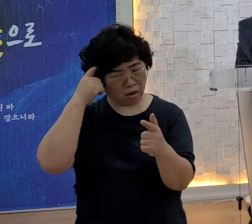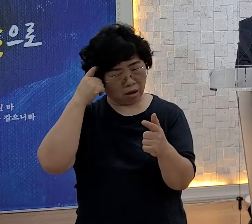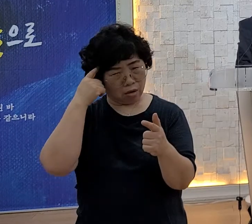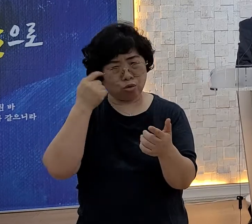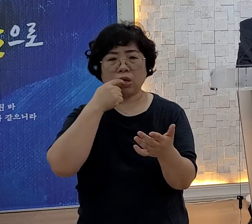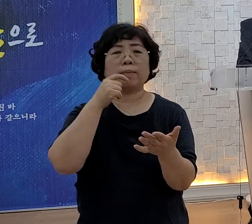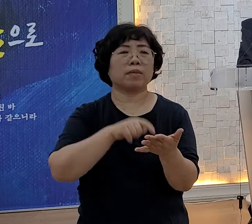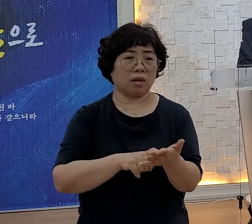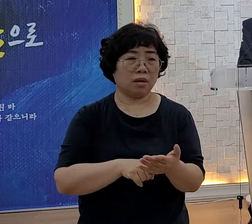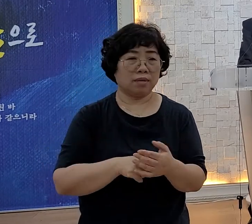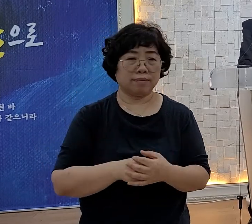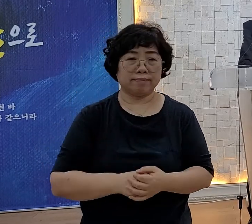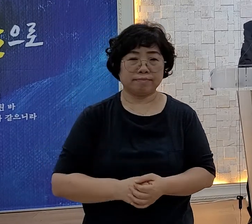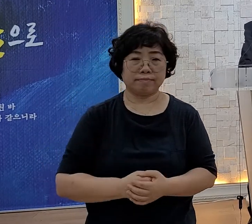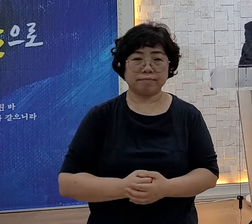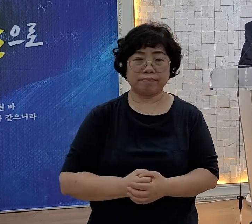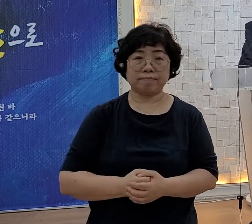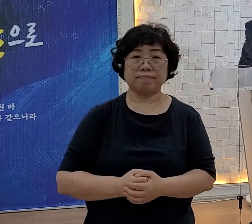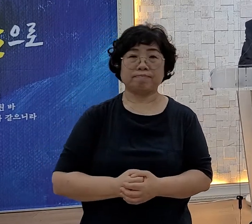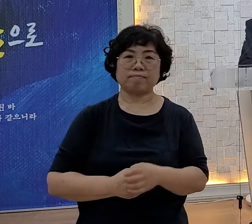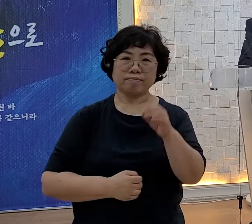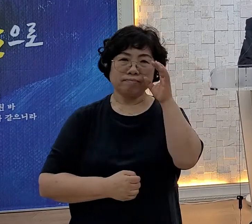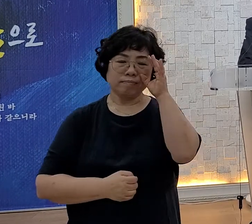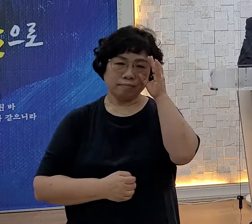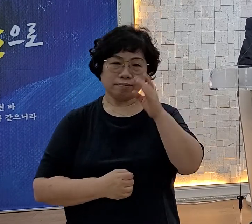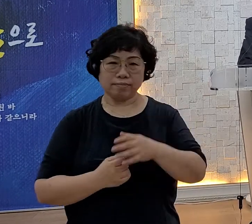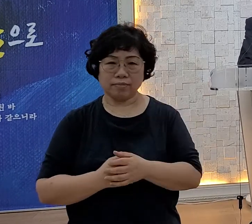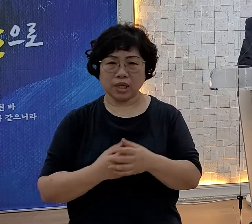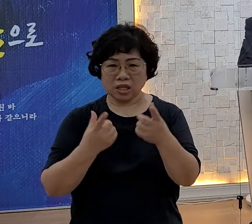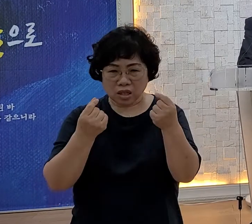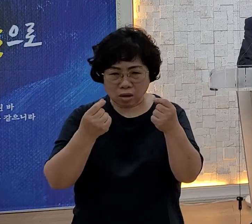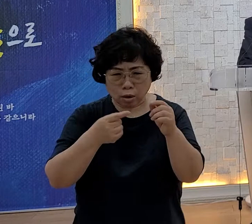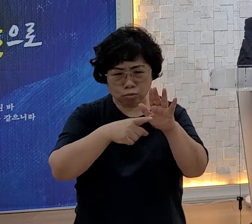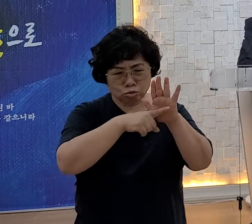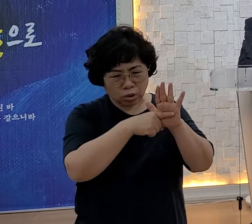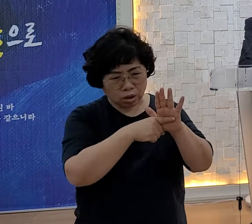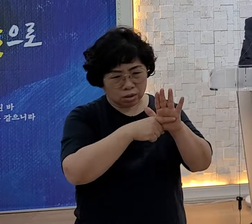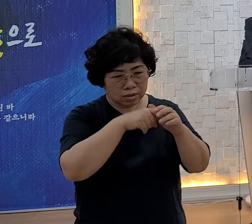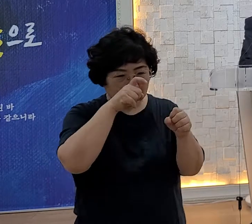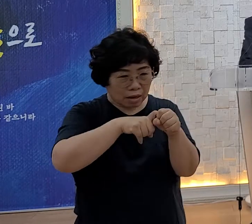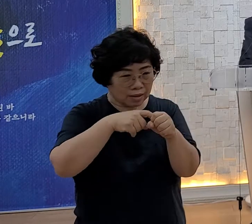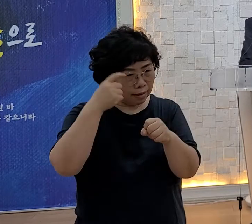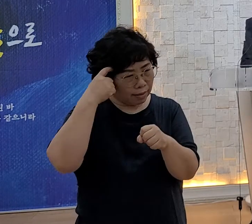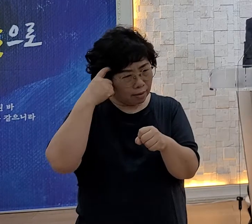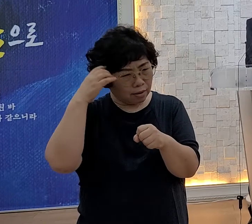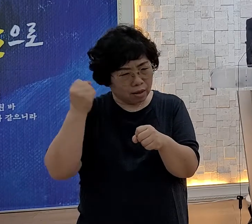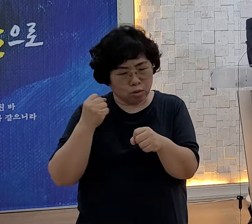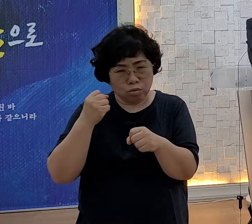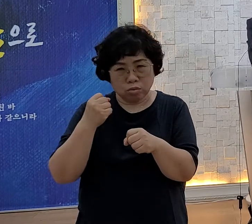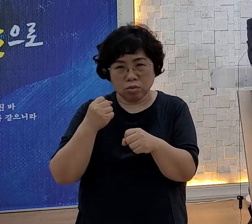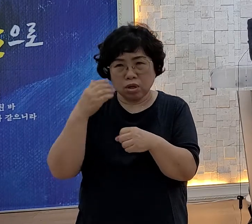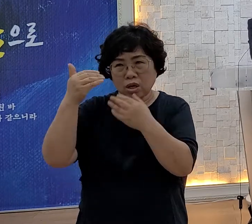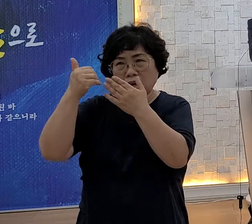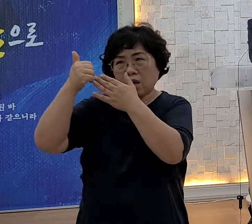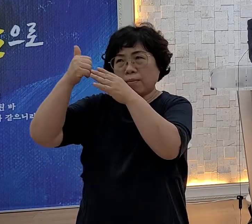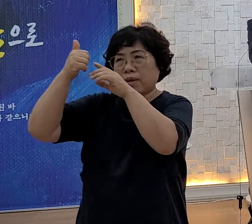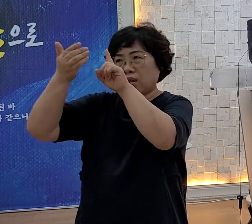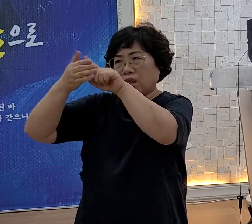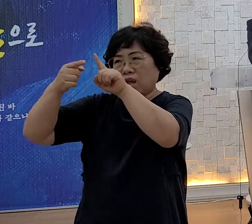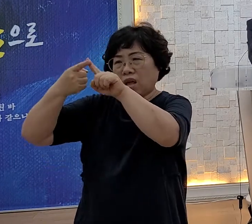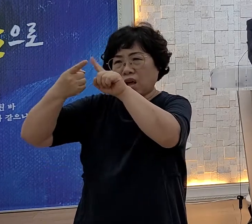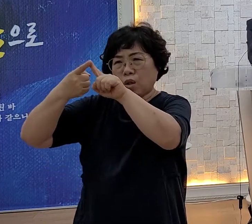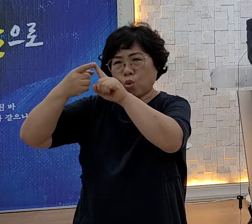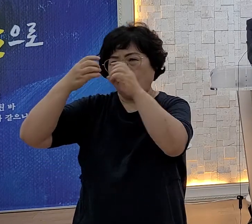보면 저주받았거나 벌받았거나 하여튼 이런 부정적인 생각을 하게 되는 것이죠. 그래서 이 잘못된